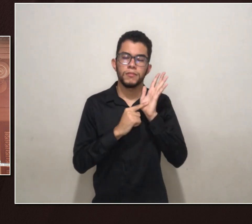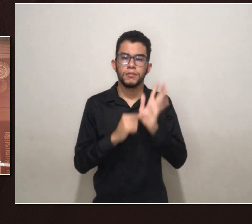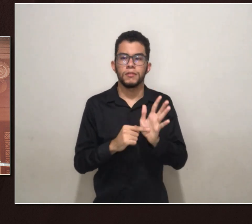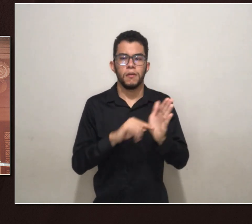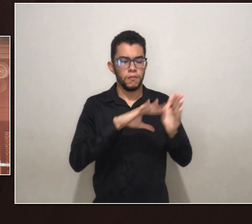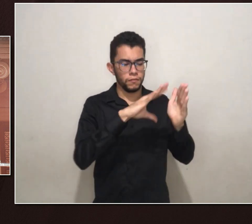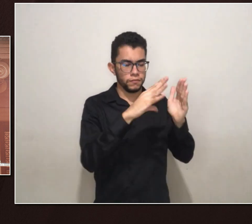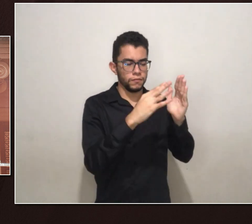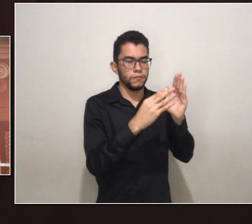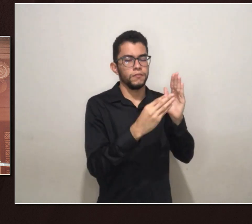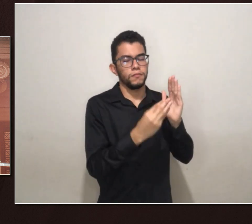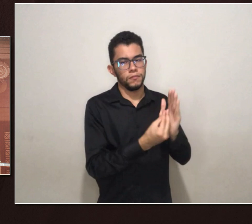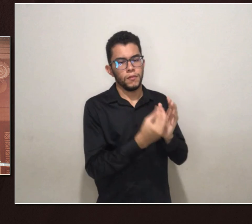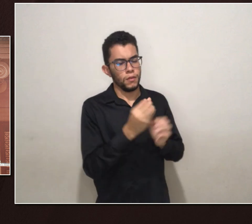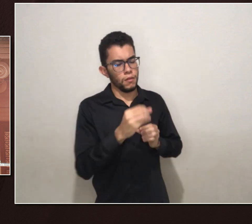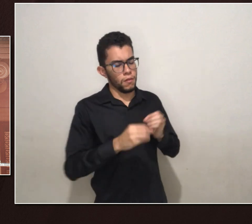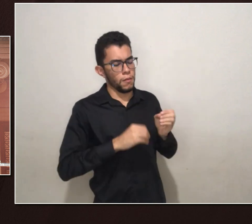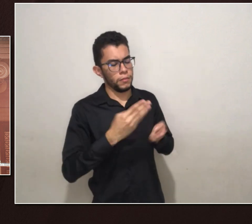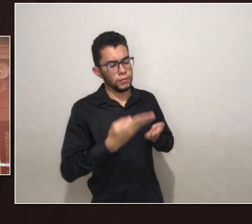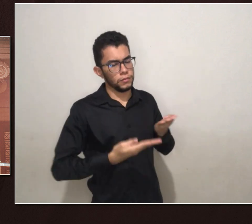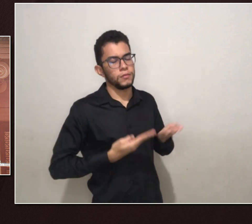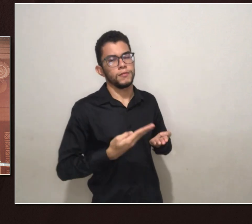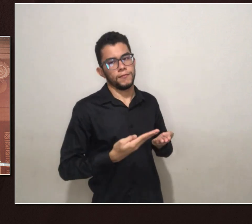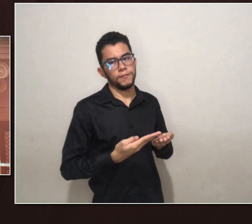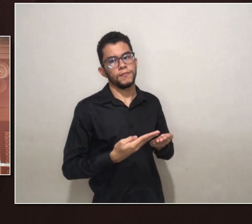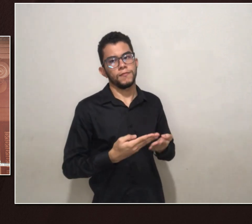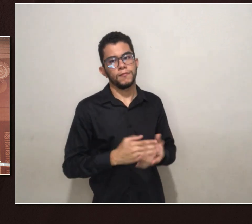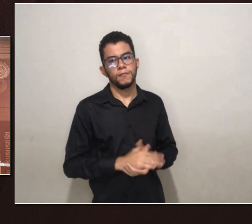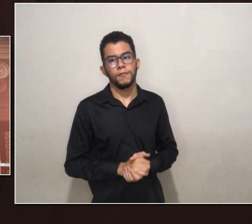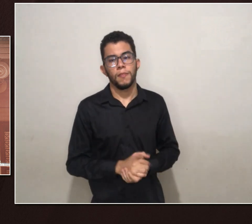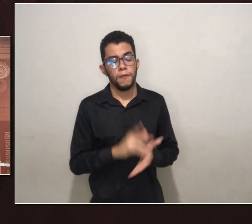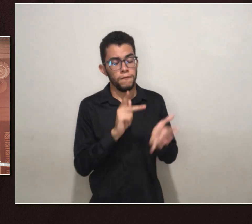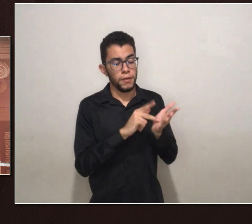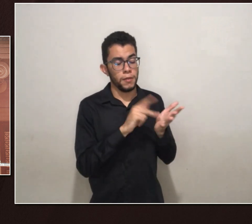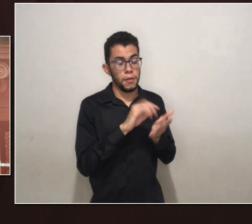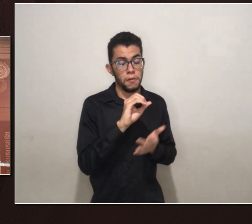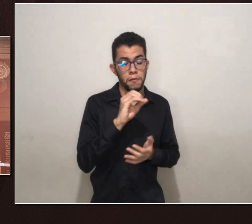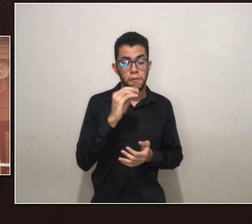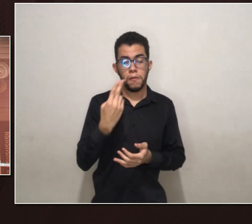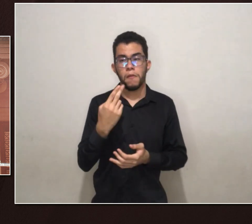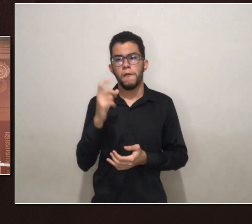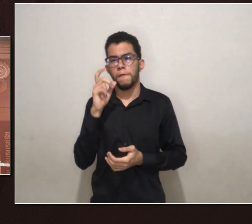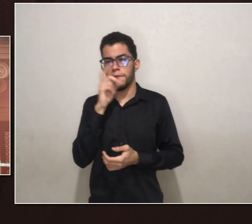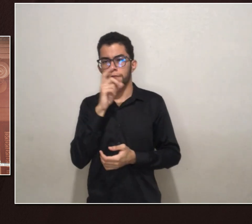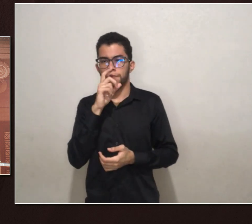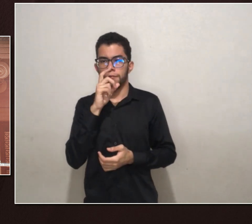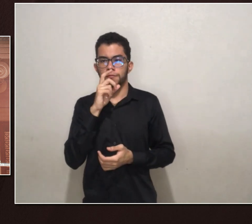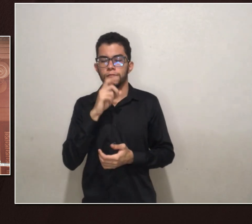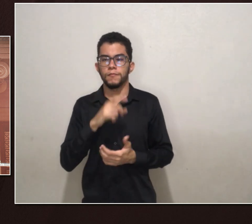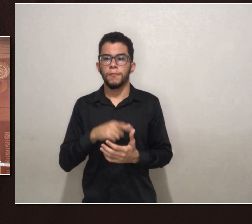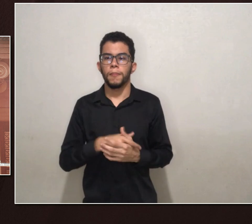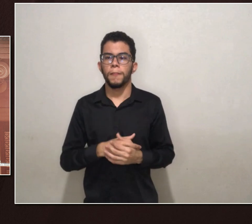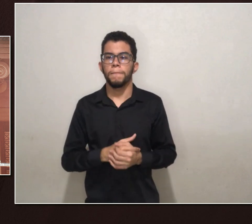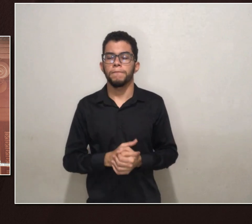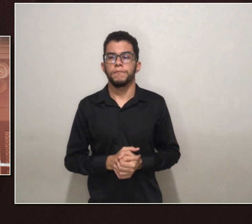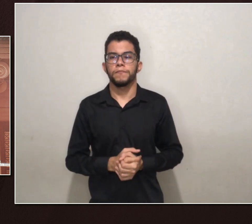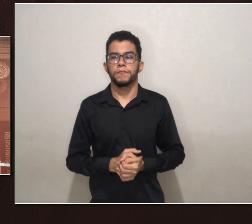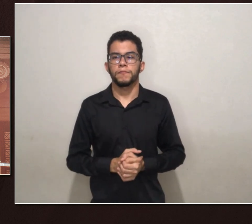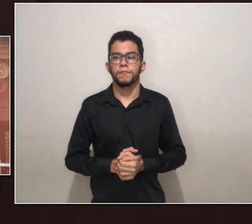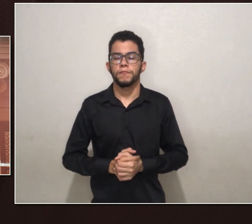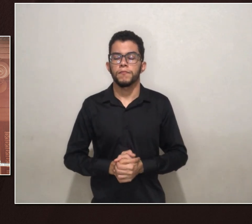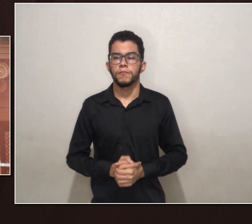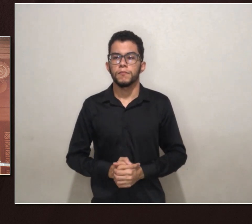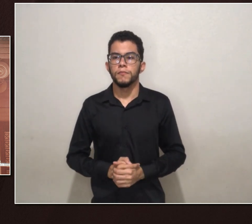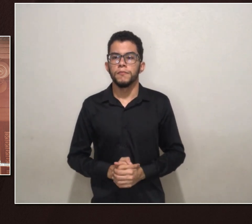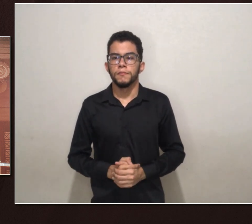é ouro, o que é prata e o que é madeira, o que é feno, o que é palha. Tá? Então, nós, numa grande casa, né,